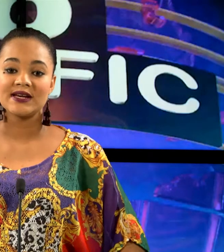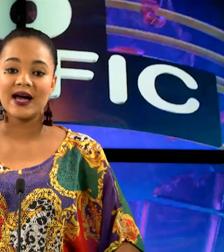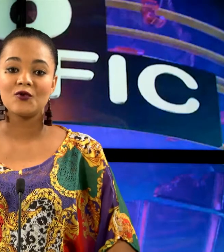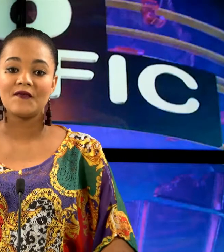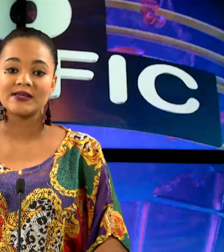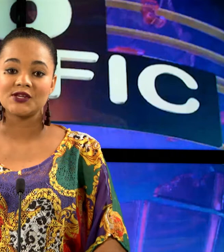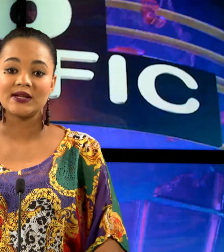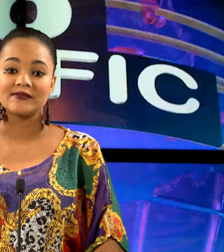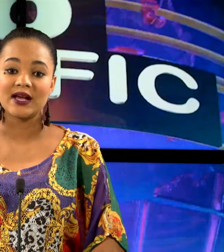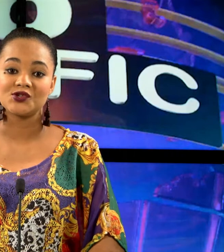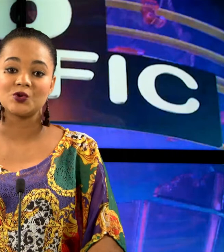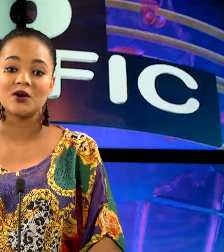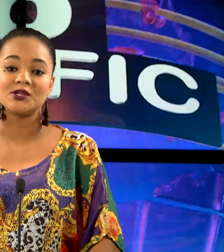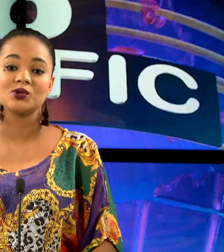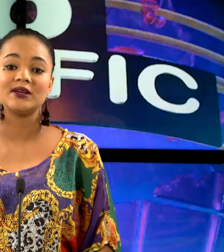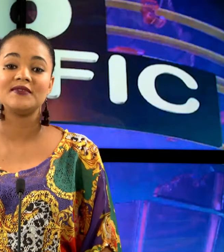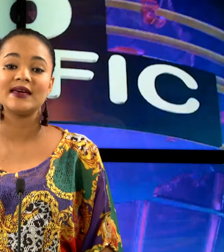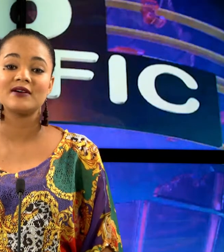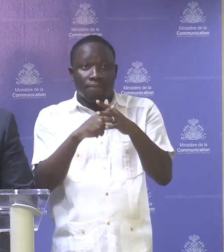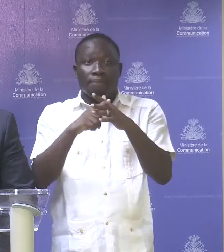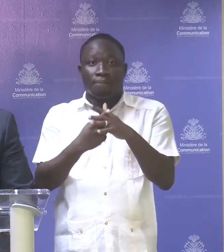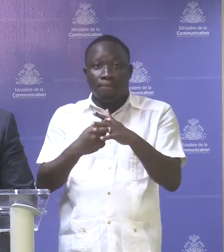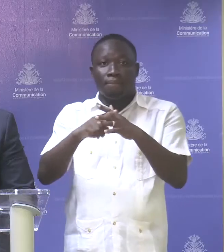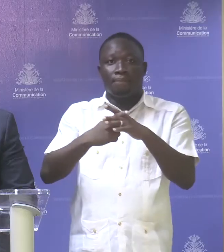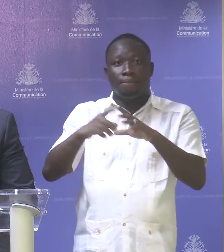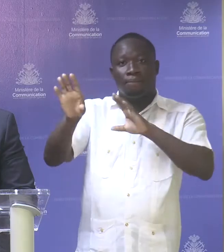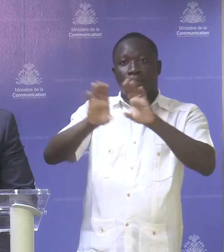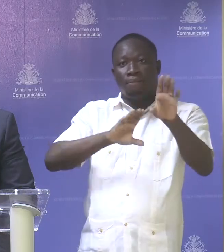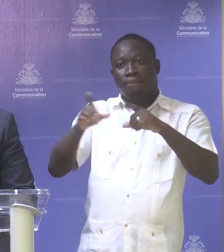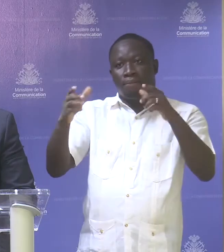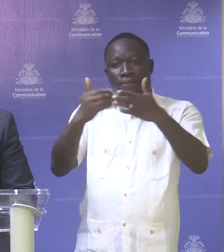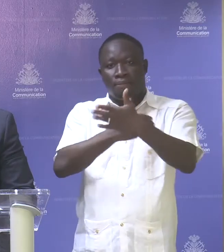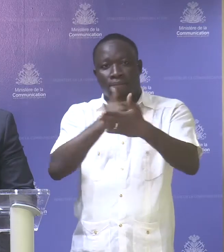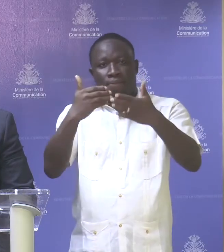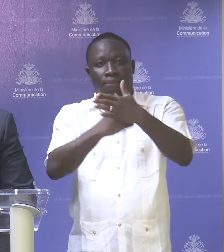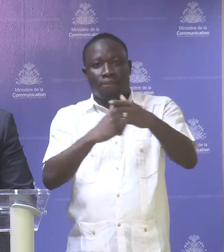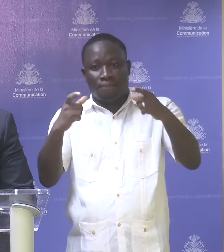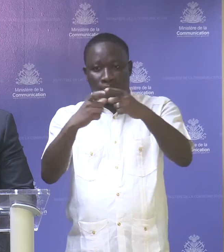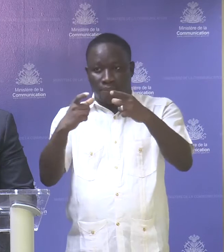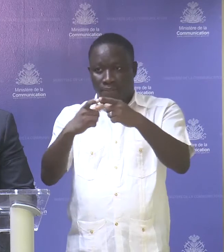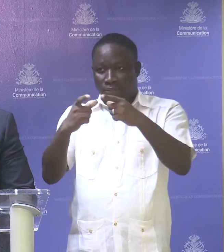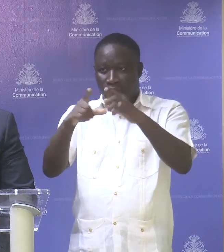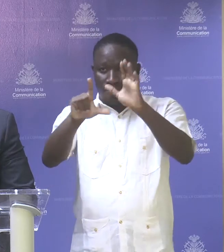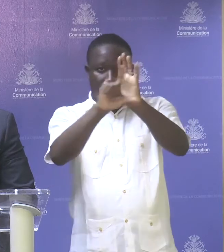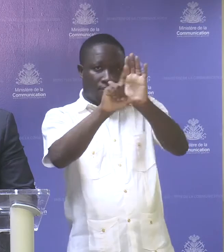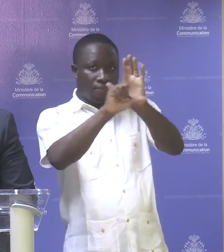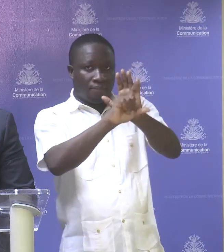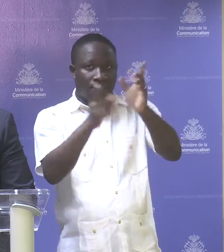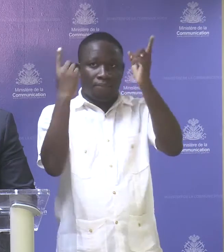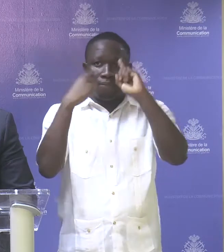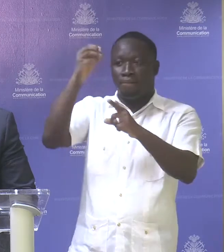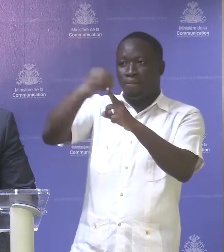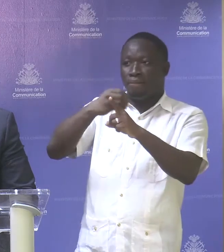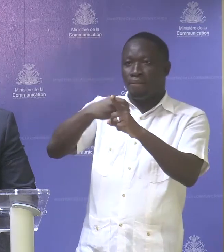Directeur général Office National d'Identification, Wilson Fièvre, fait connaître un projet pilote pour identifier bébé yo depuis yo fait dans l'idée pour